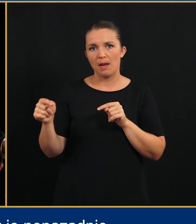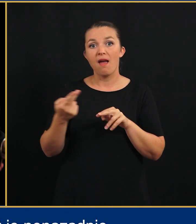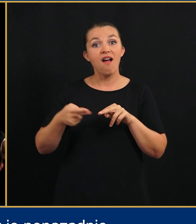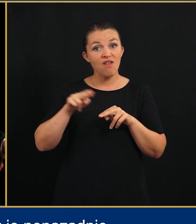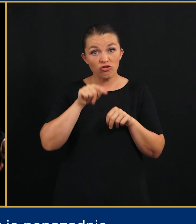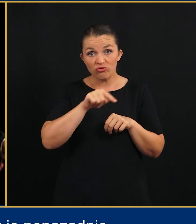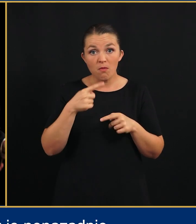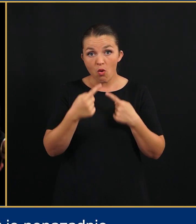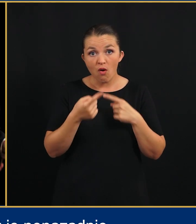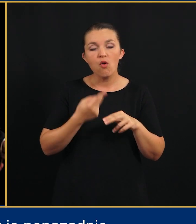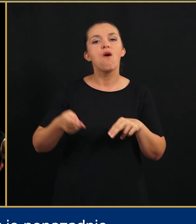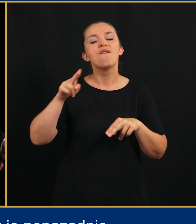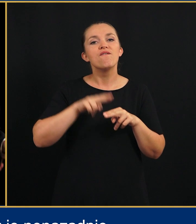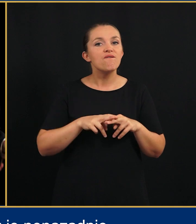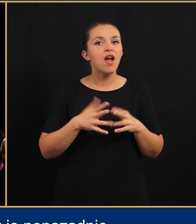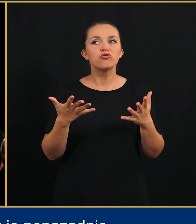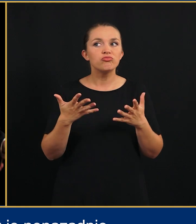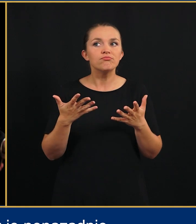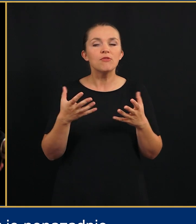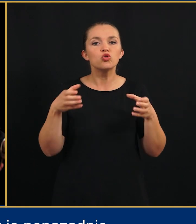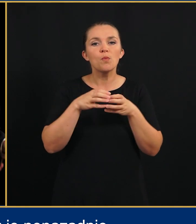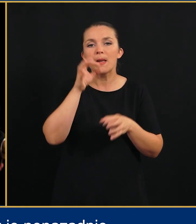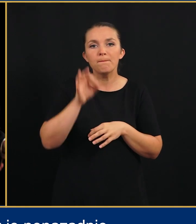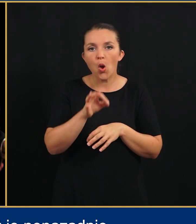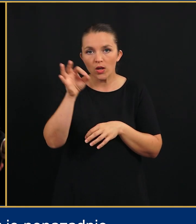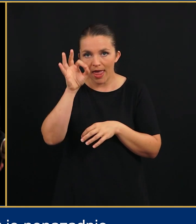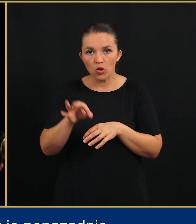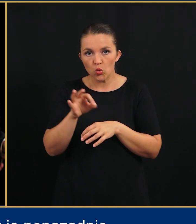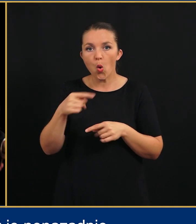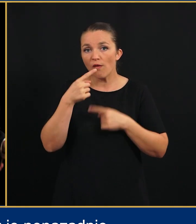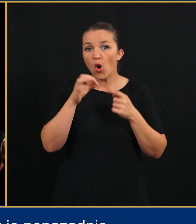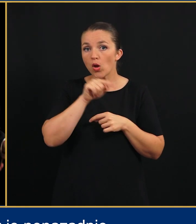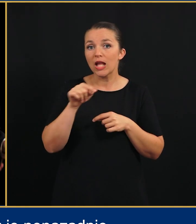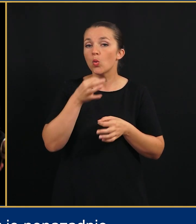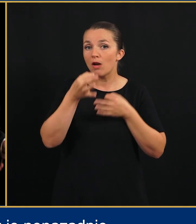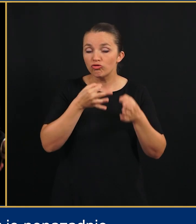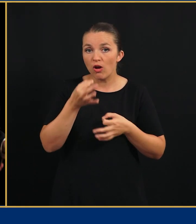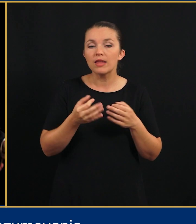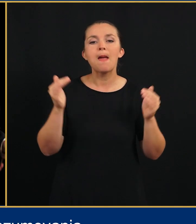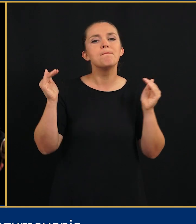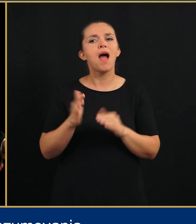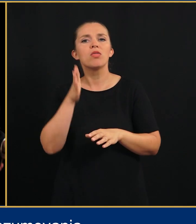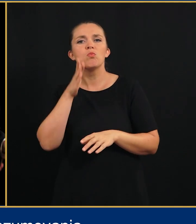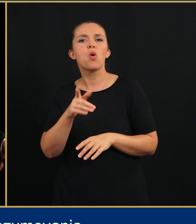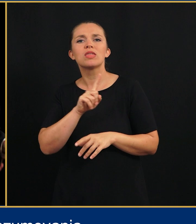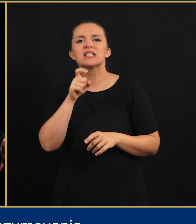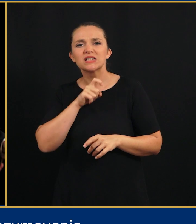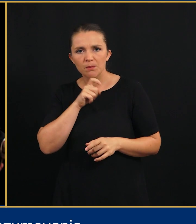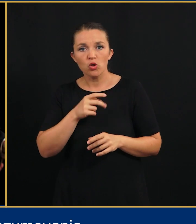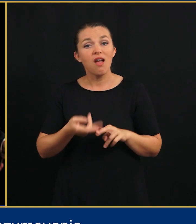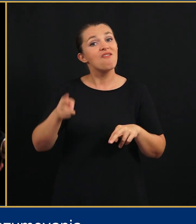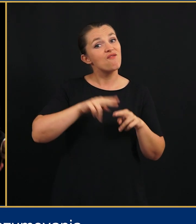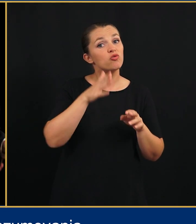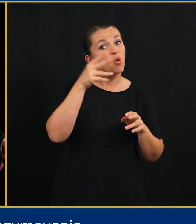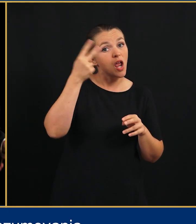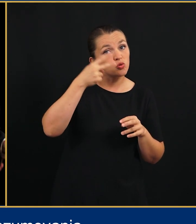Več kot je teh pogovorov, več kot je nenazadnje skupnih projektov, ki naslavljajo ta vprašanja, manj bo nestrpnosti. Več